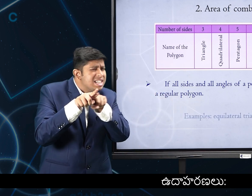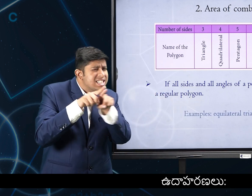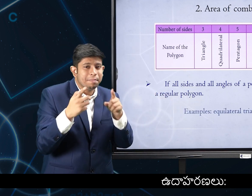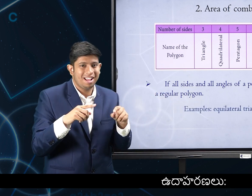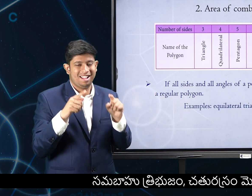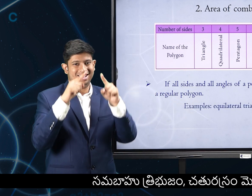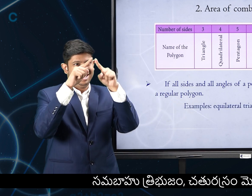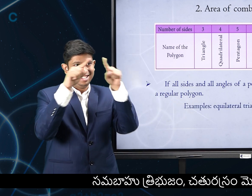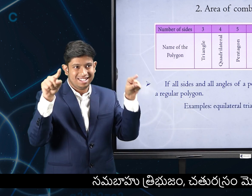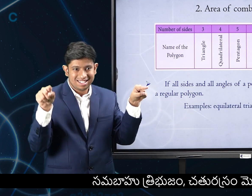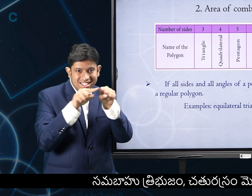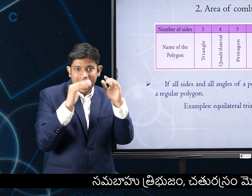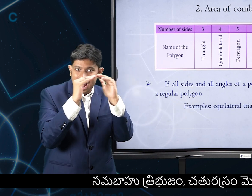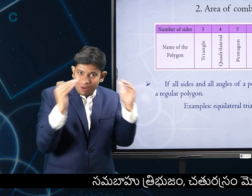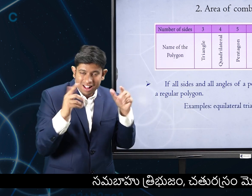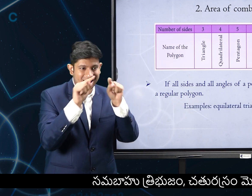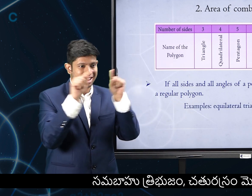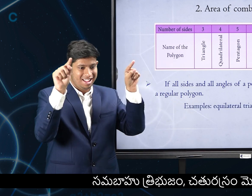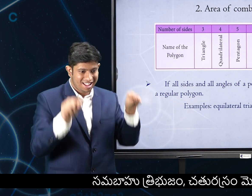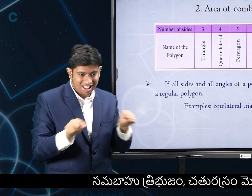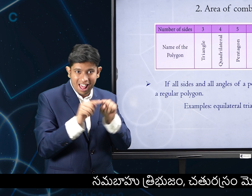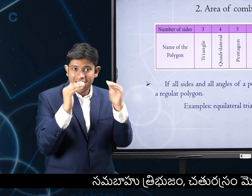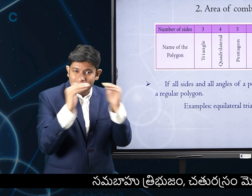ఉదాహరణలు: సమబాహు త్రిభుజం, చతురస్రం మొదలైనవి.